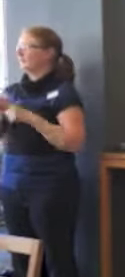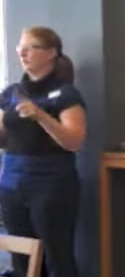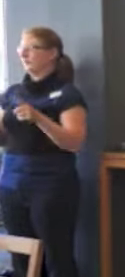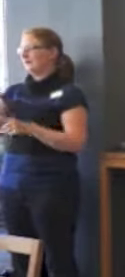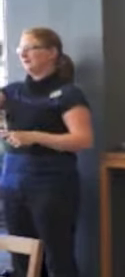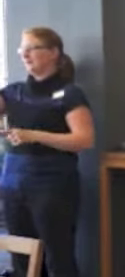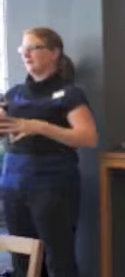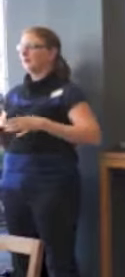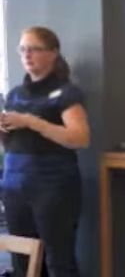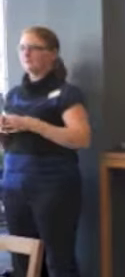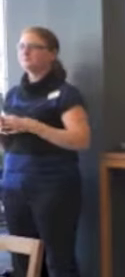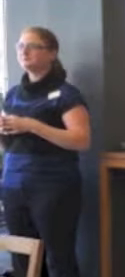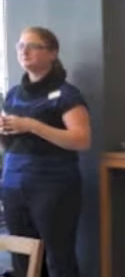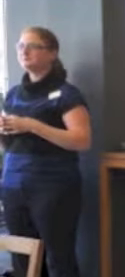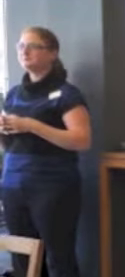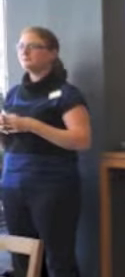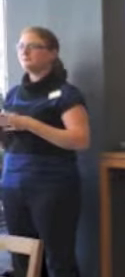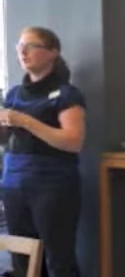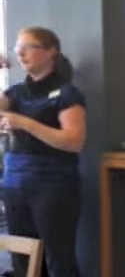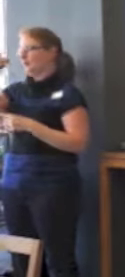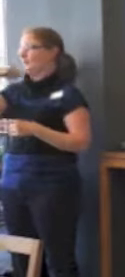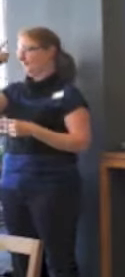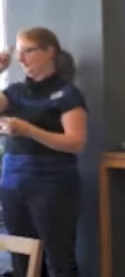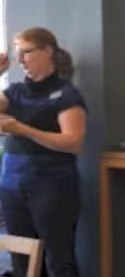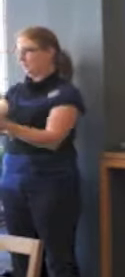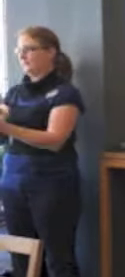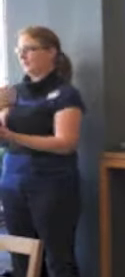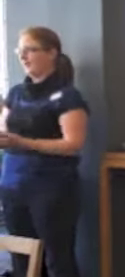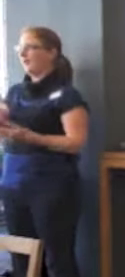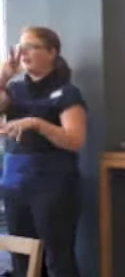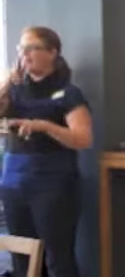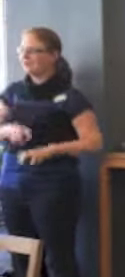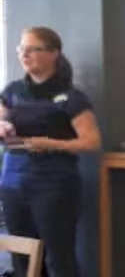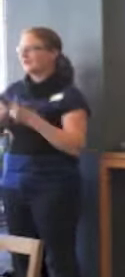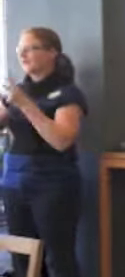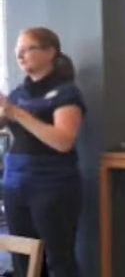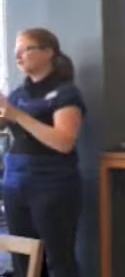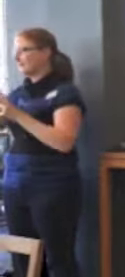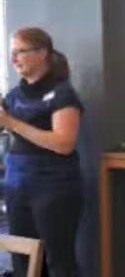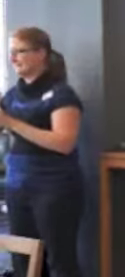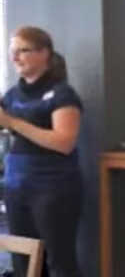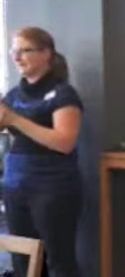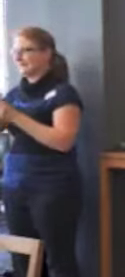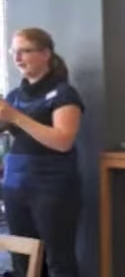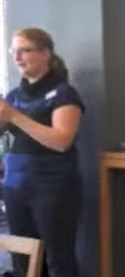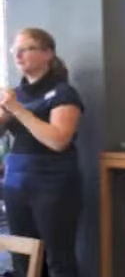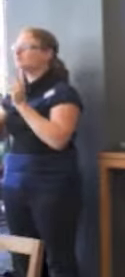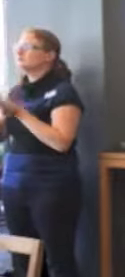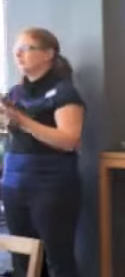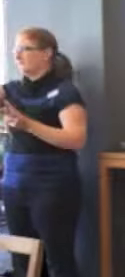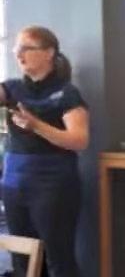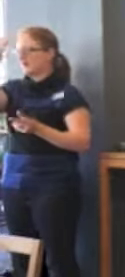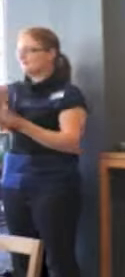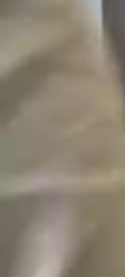temagrupper vars primära syfte är just att analysera, systematisera och sprida erfarenheter från de